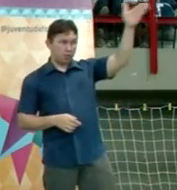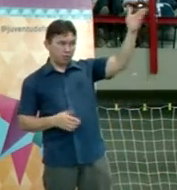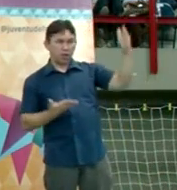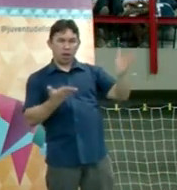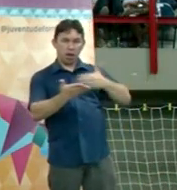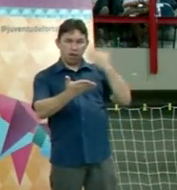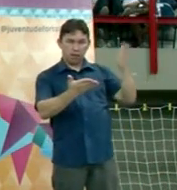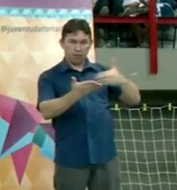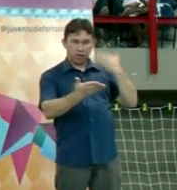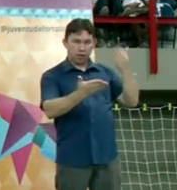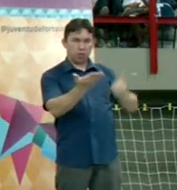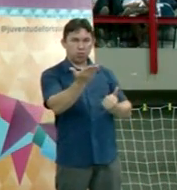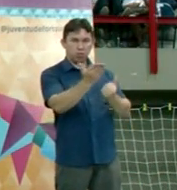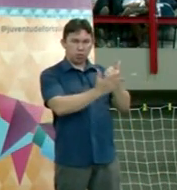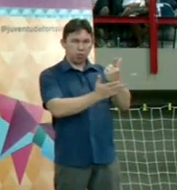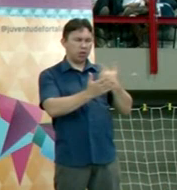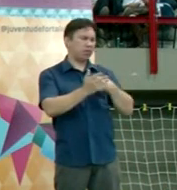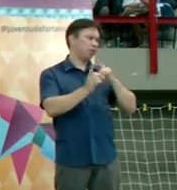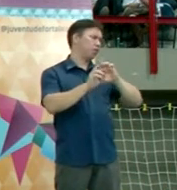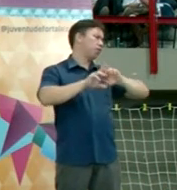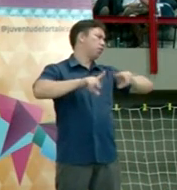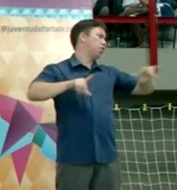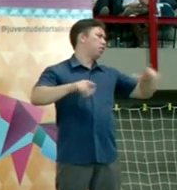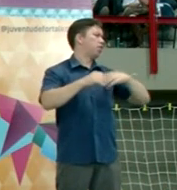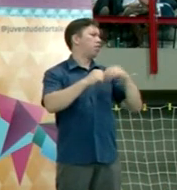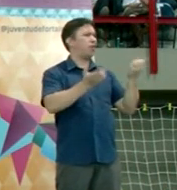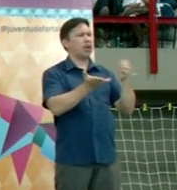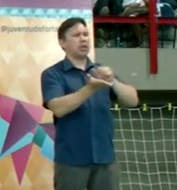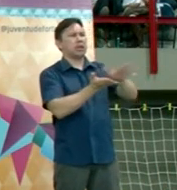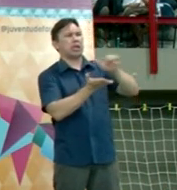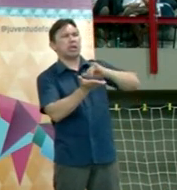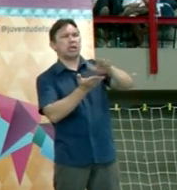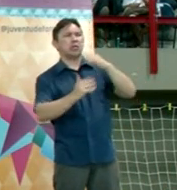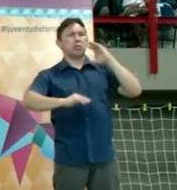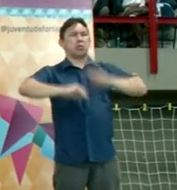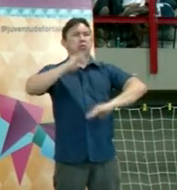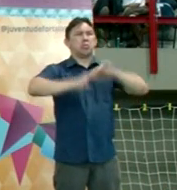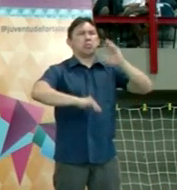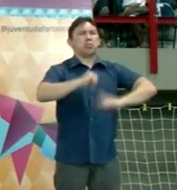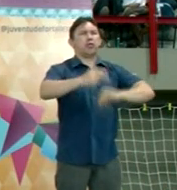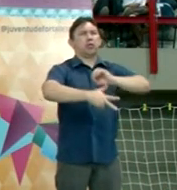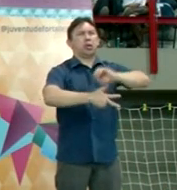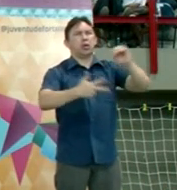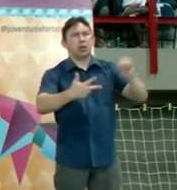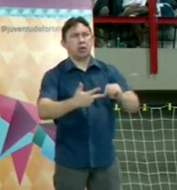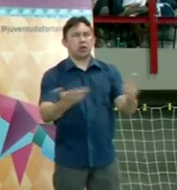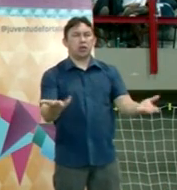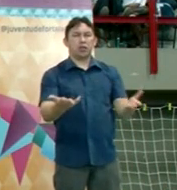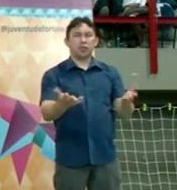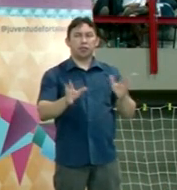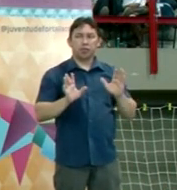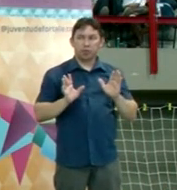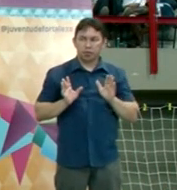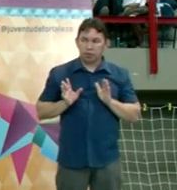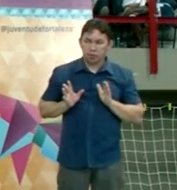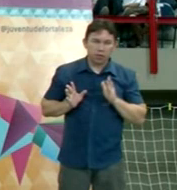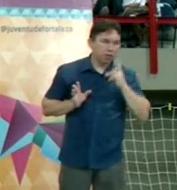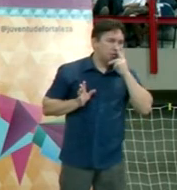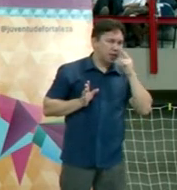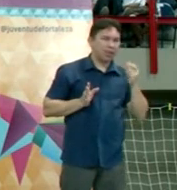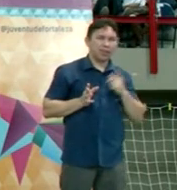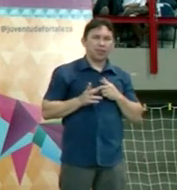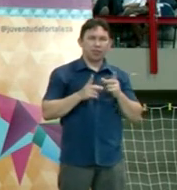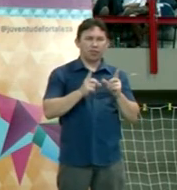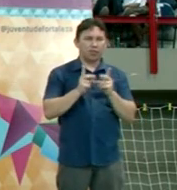de revista, você vai encontrar várias publicações onde todas se dizem especialistas em Enem. Querendo ou não, virou um